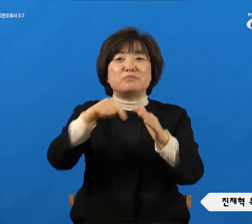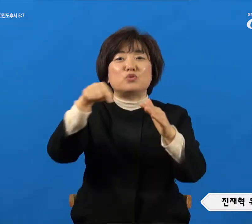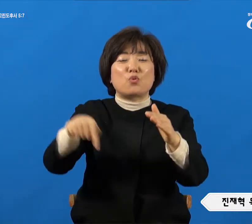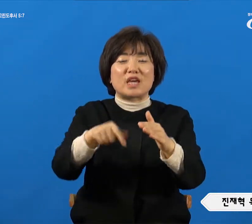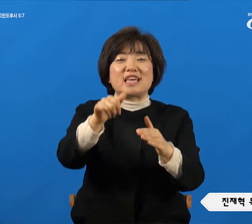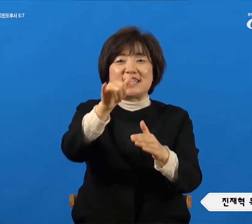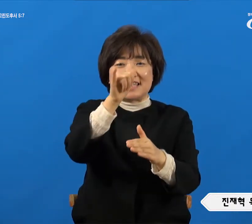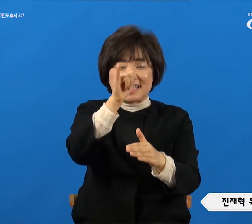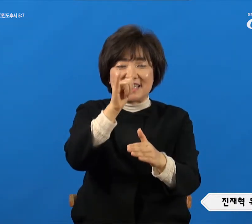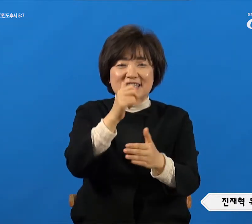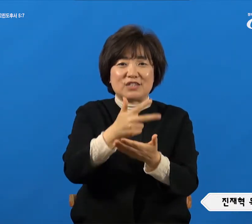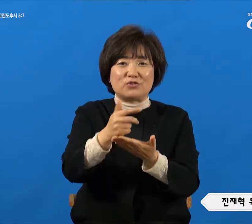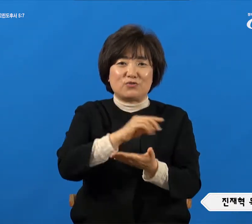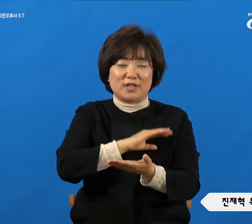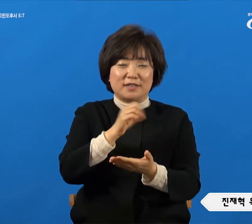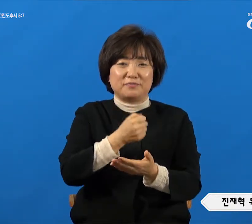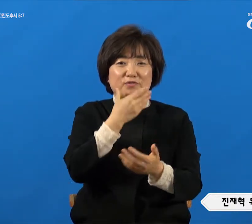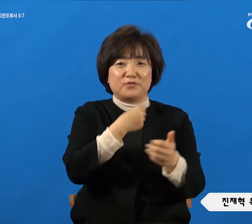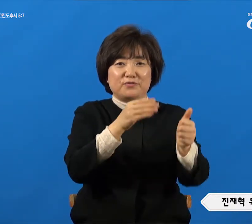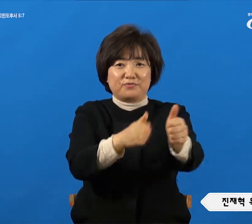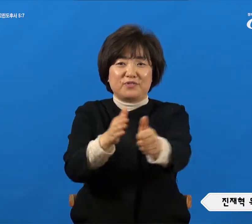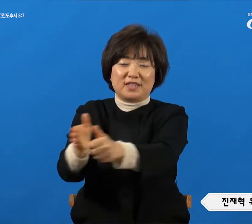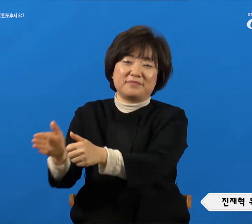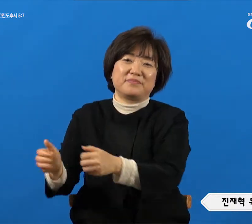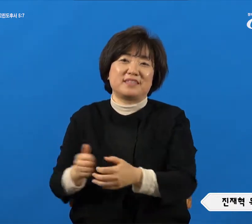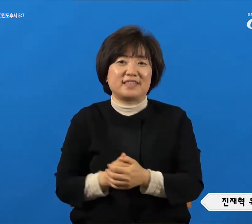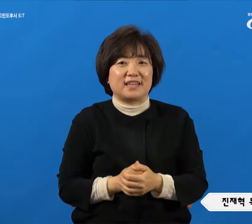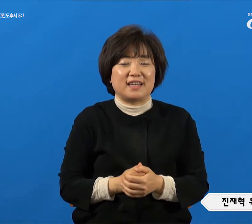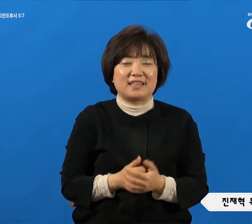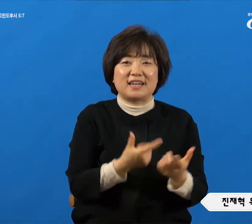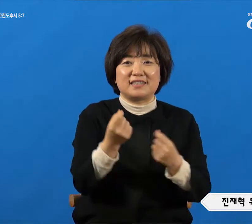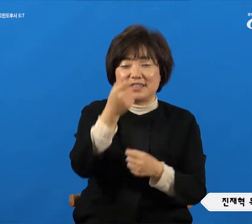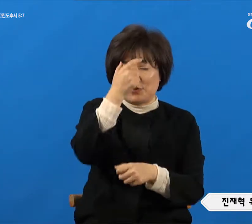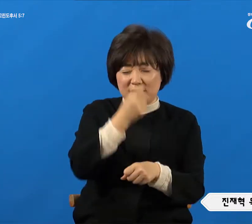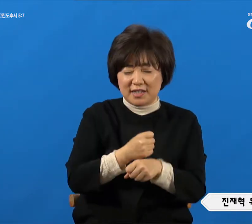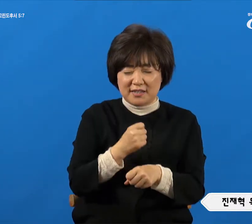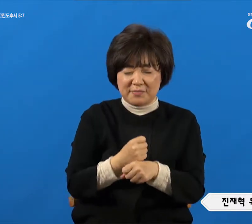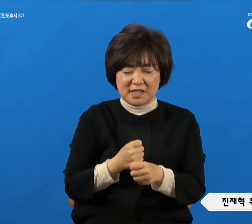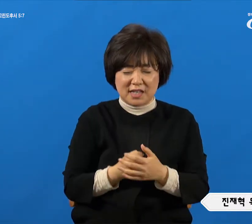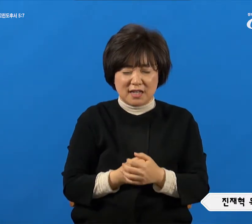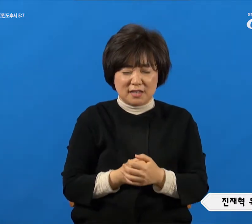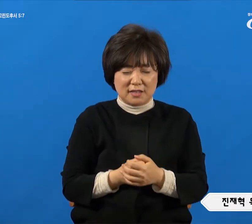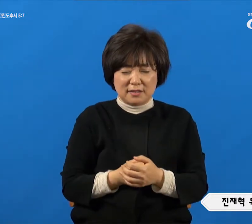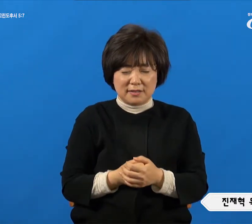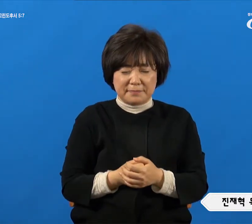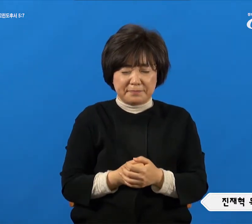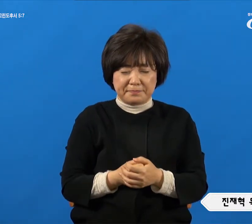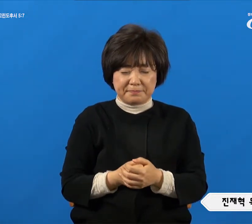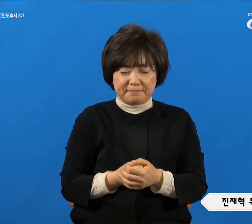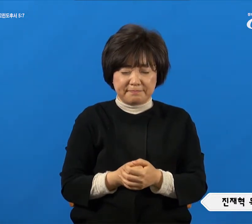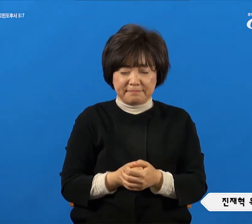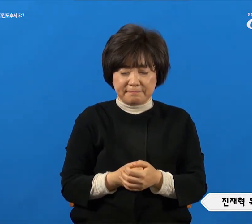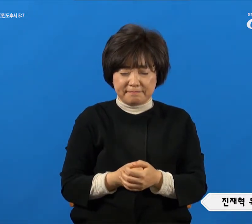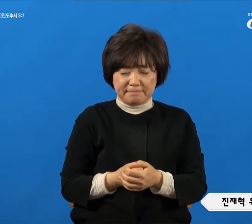함께 하시기를 주의 이름으로 축원합니다. 기도하겠습니다.